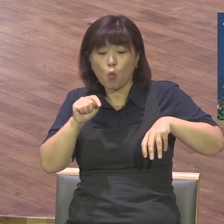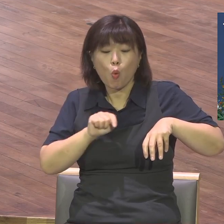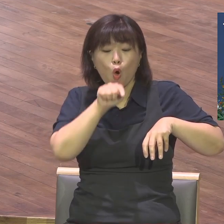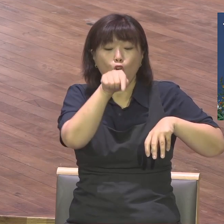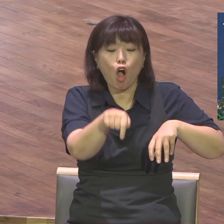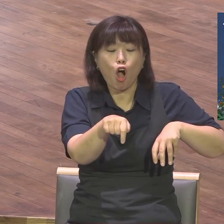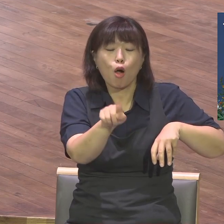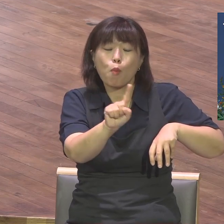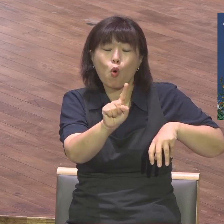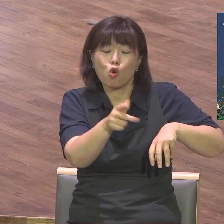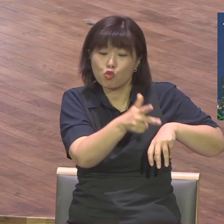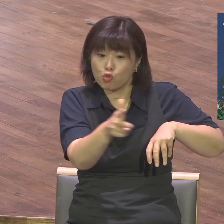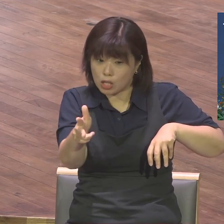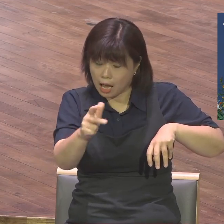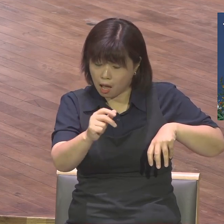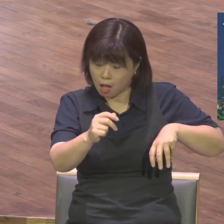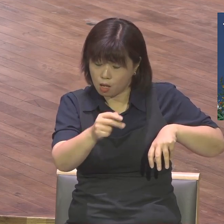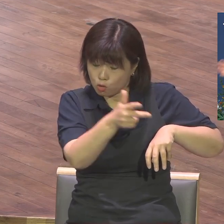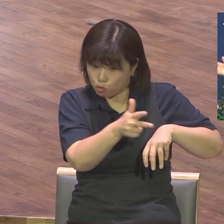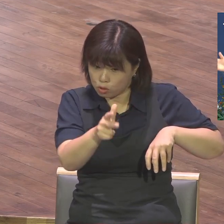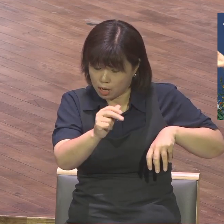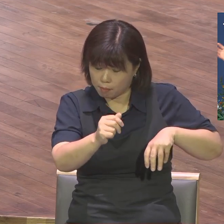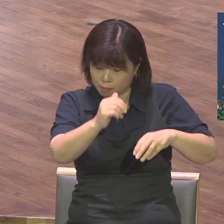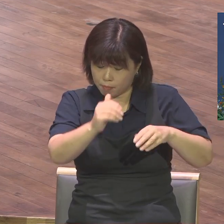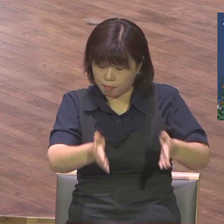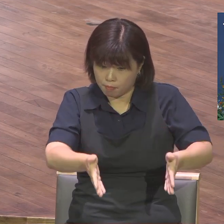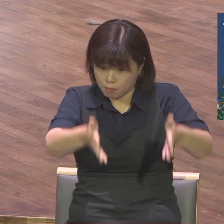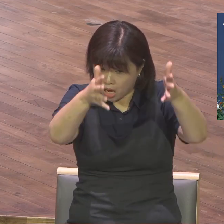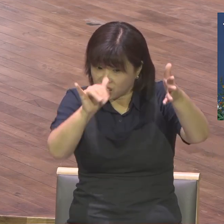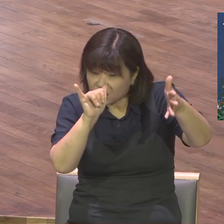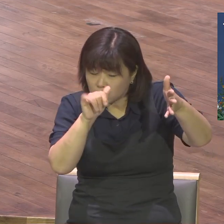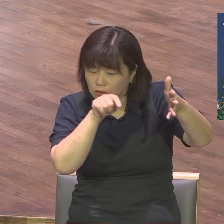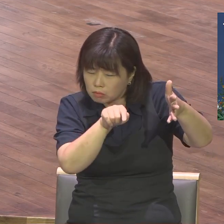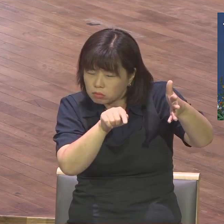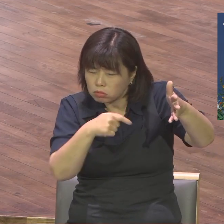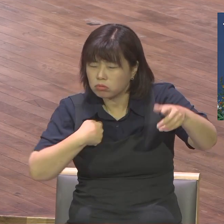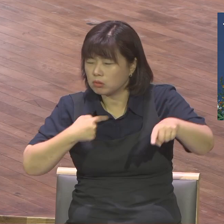끝이 2, 3천 나라 5천 종 보험할 수 있는